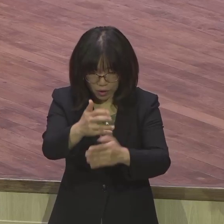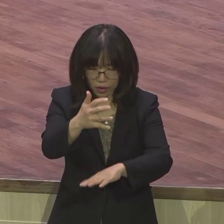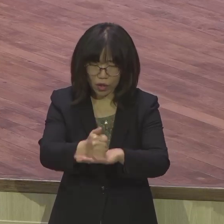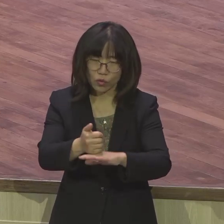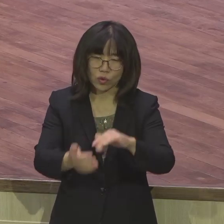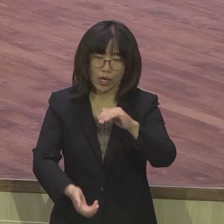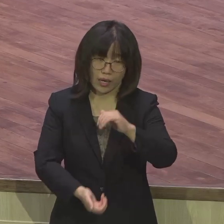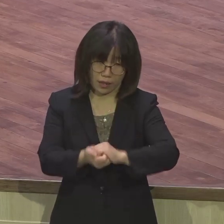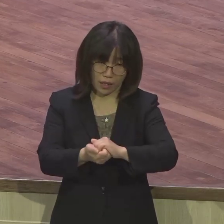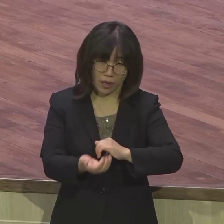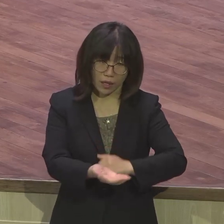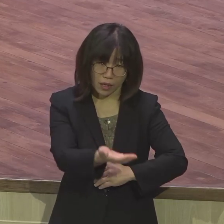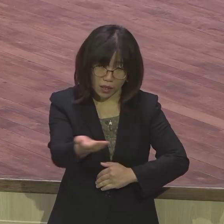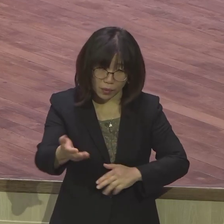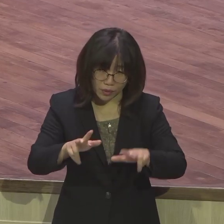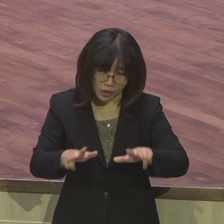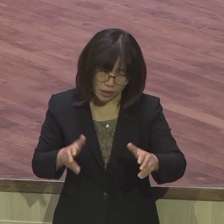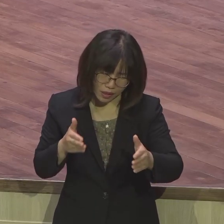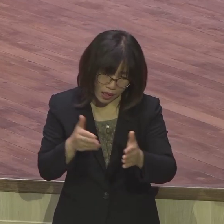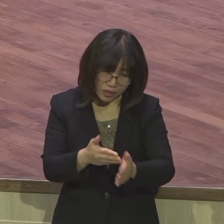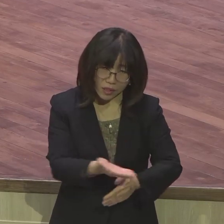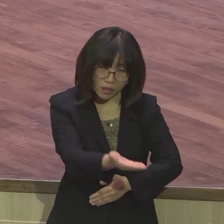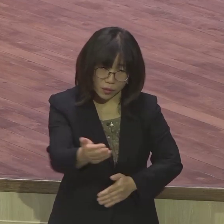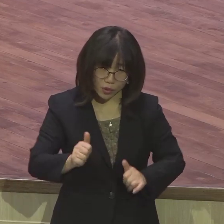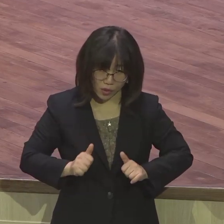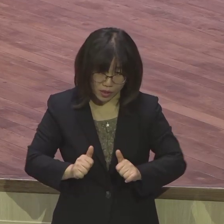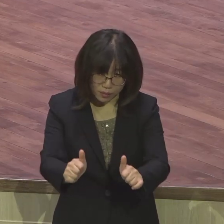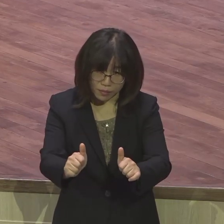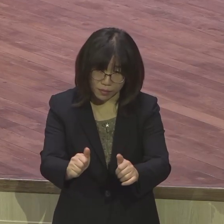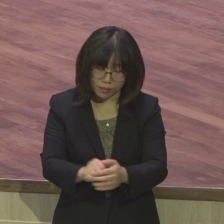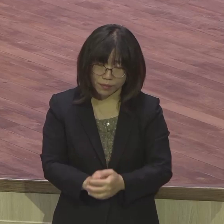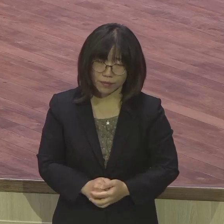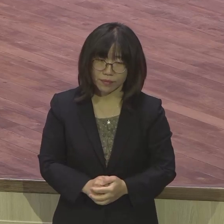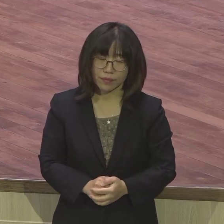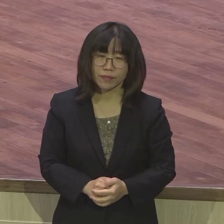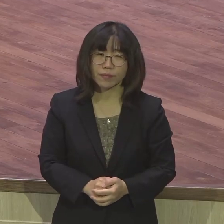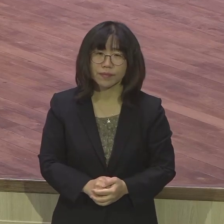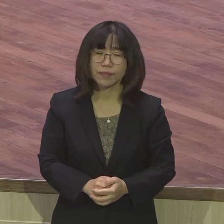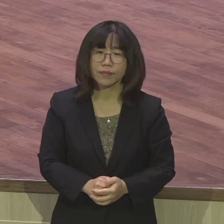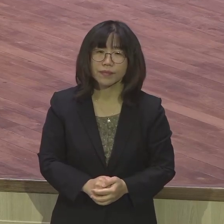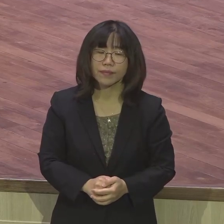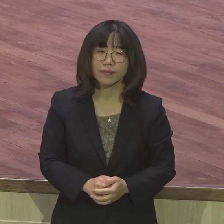여러분 지금까지 어떻게 달려오셨습니까? 앞으로 어떻게 달려갈 것입니까?